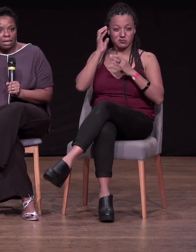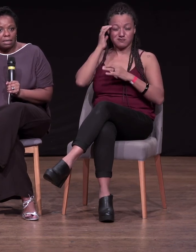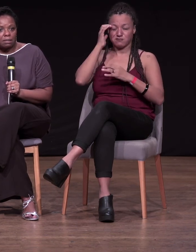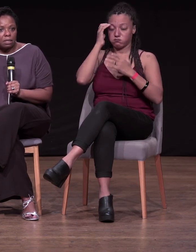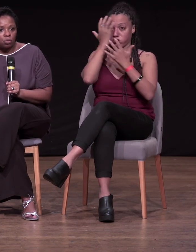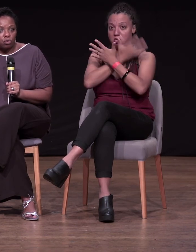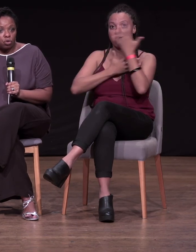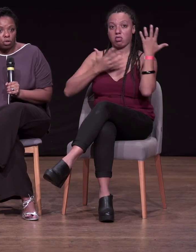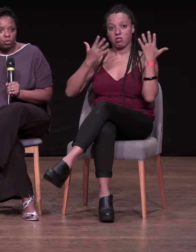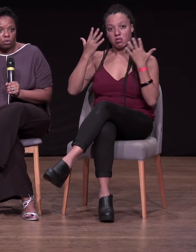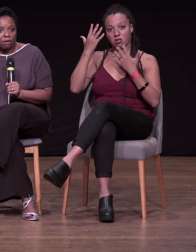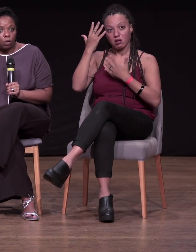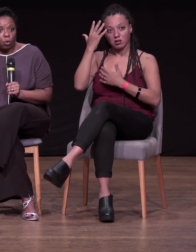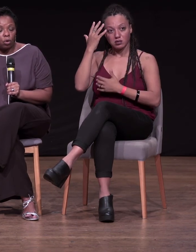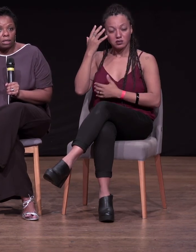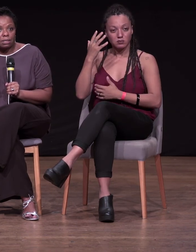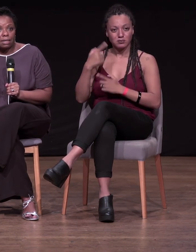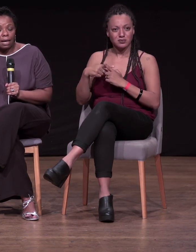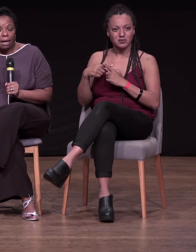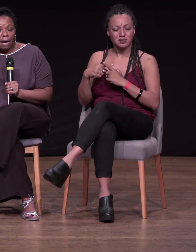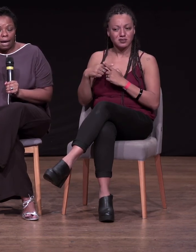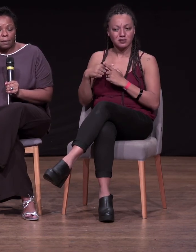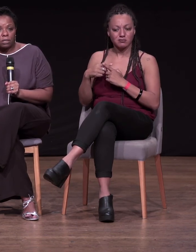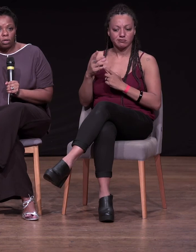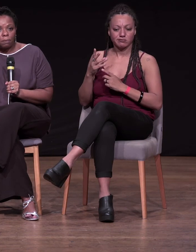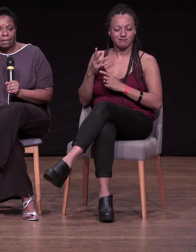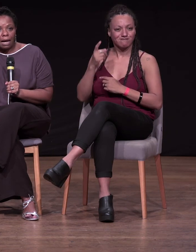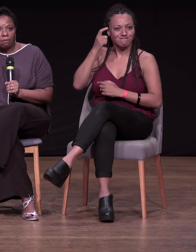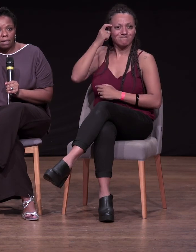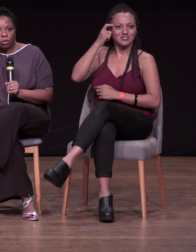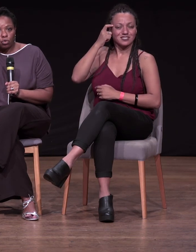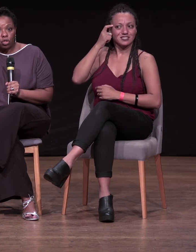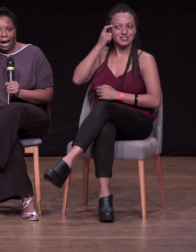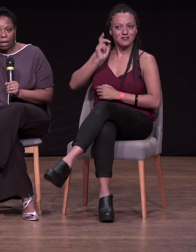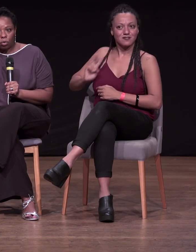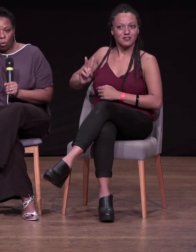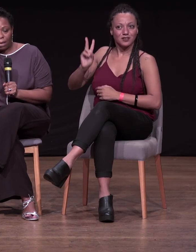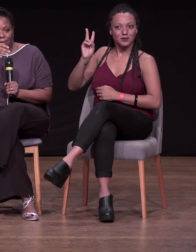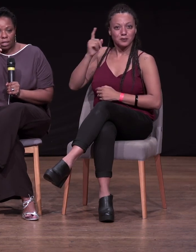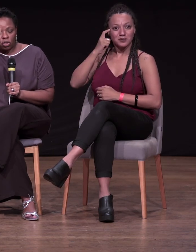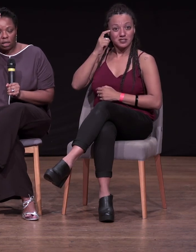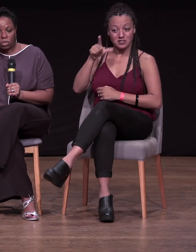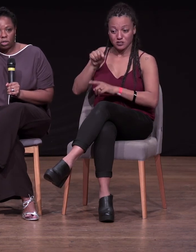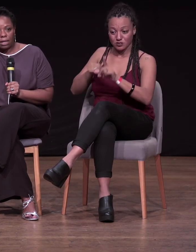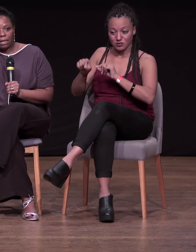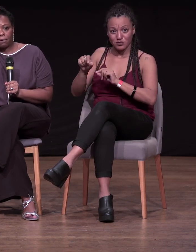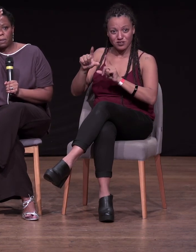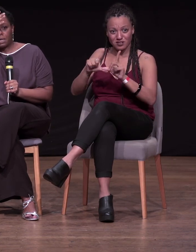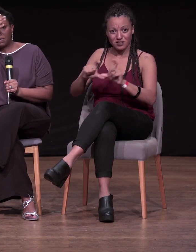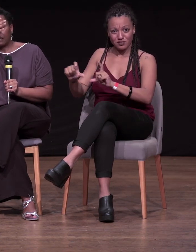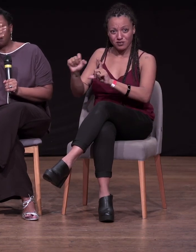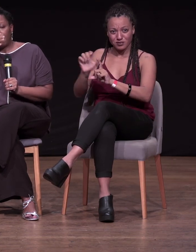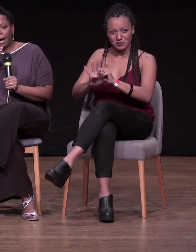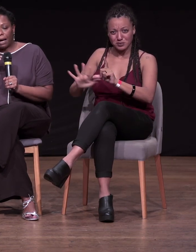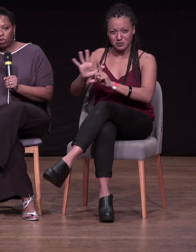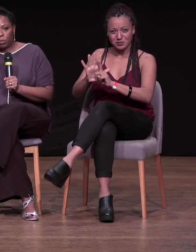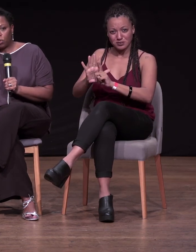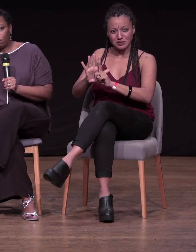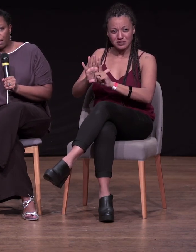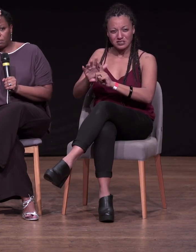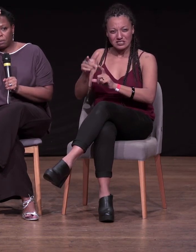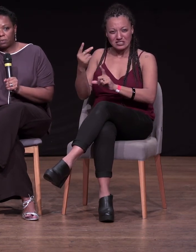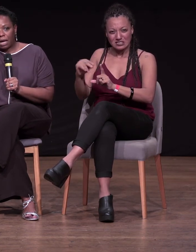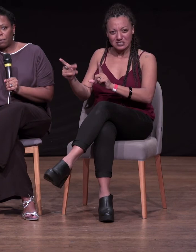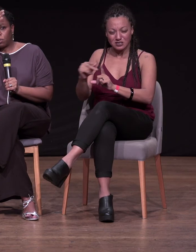coisas que estão nos nossos valores, né, a impressão que me dava era que o diálogo entre a gente ele ia ser barrado